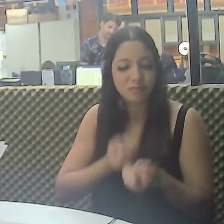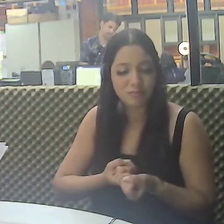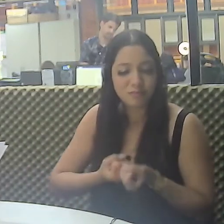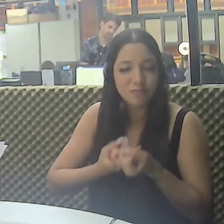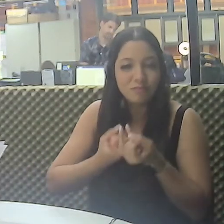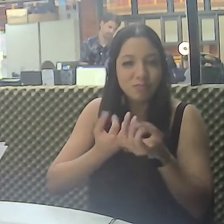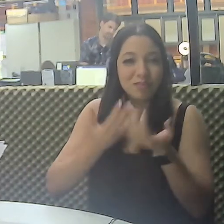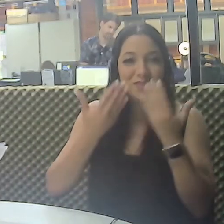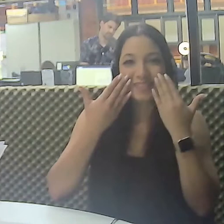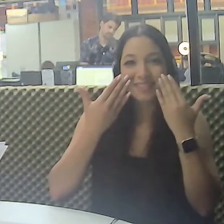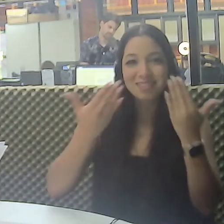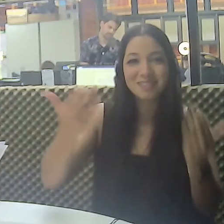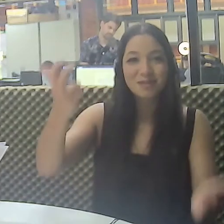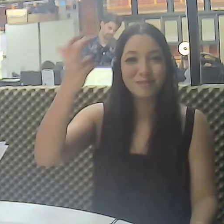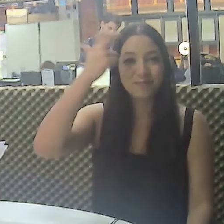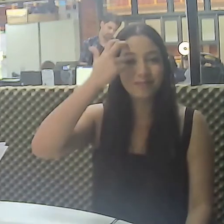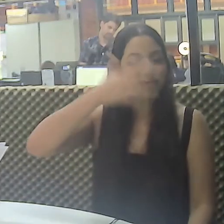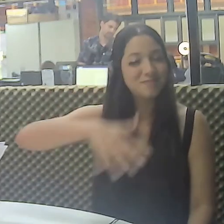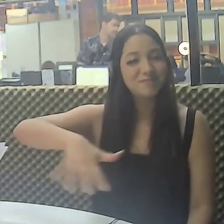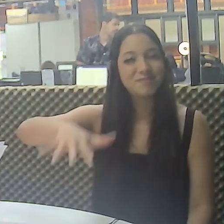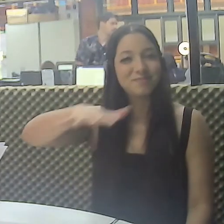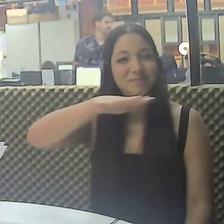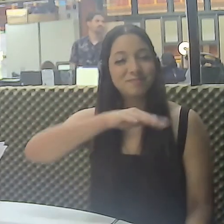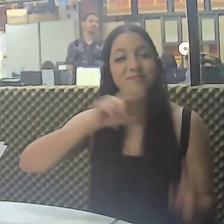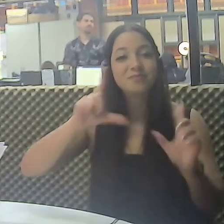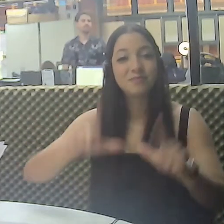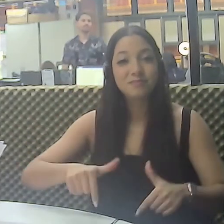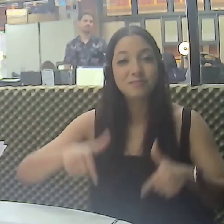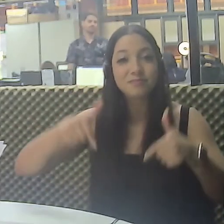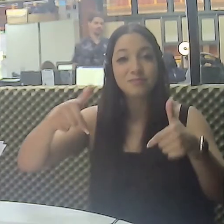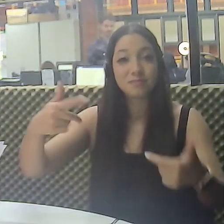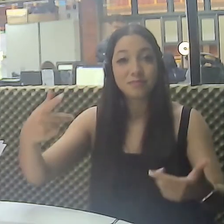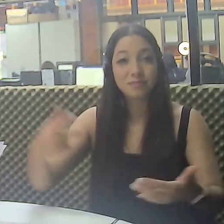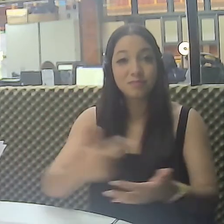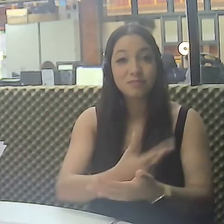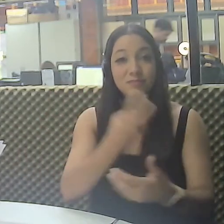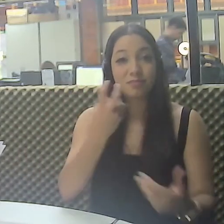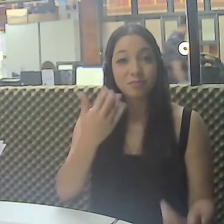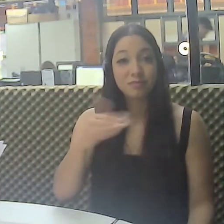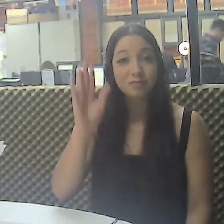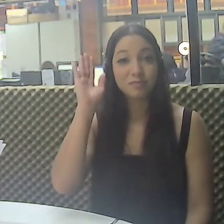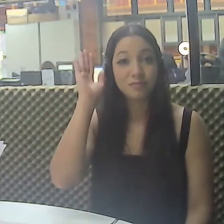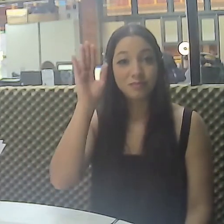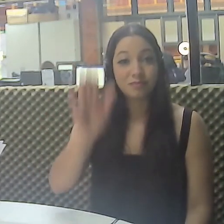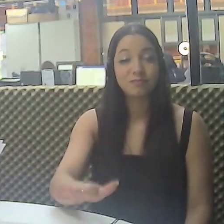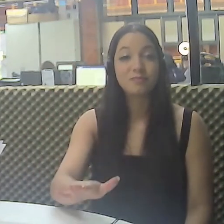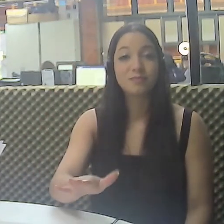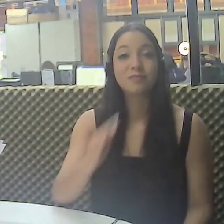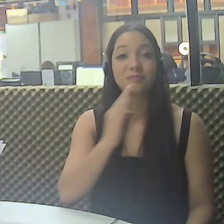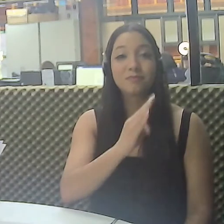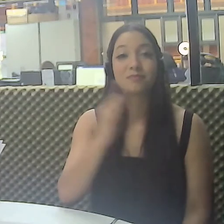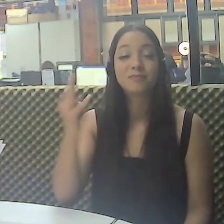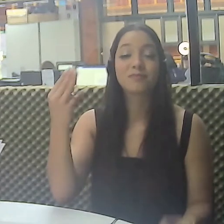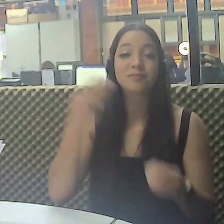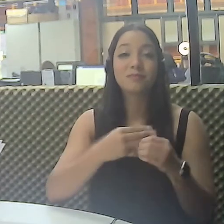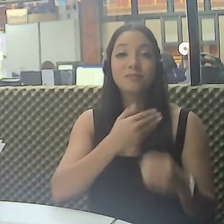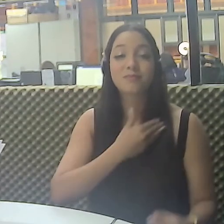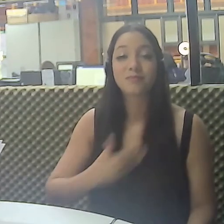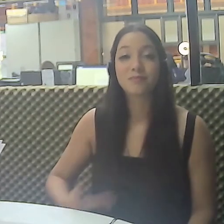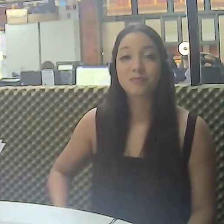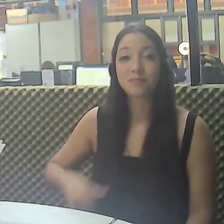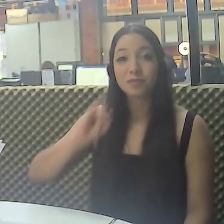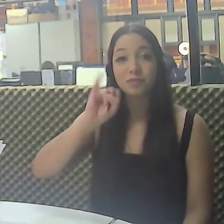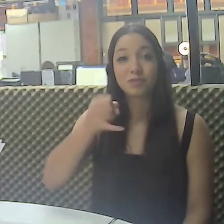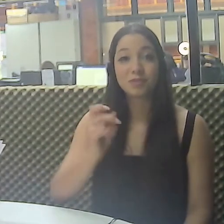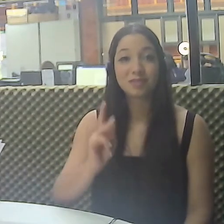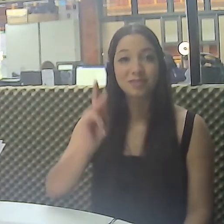e apresentações culturais em geral. A ação irá acontecer às 5h30 da tarde na Biblioteca Pública Municipal Juscelino Kubitschek